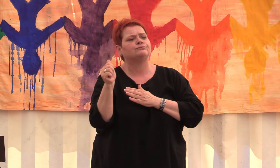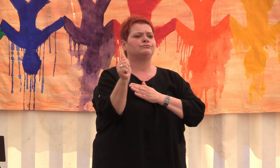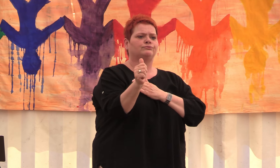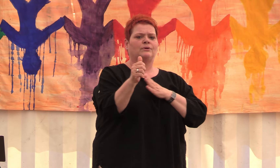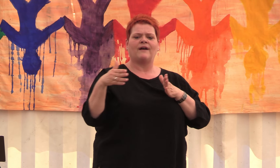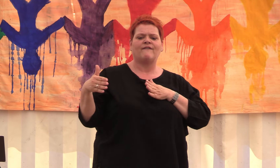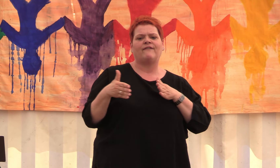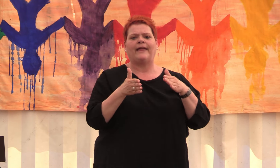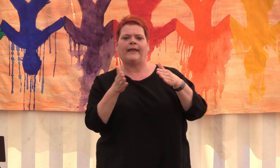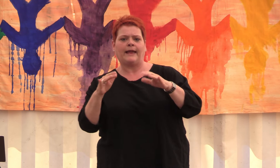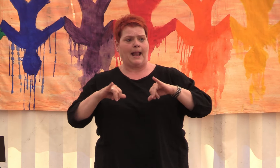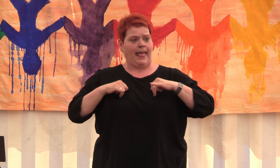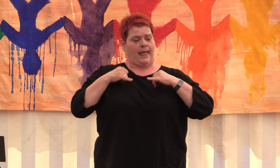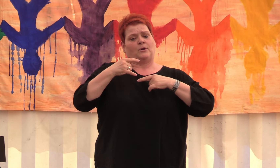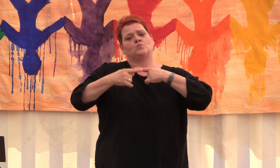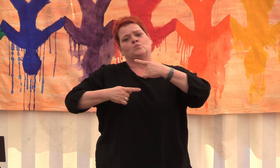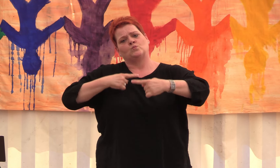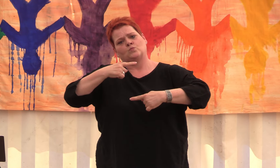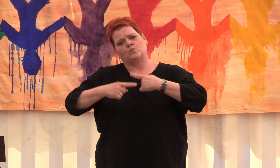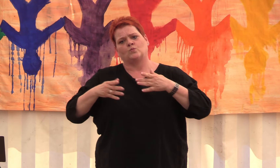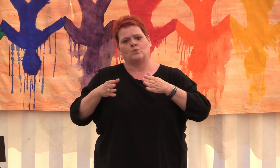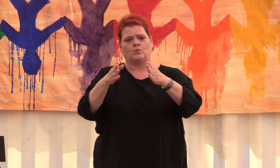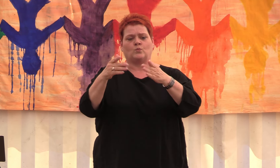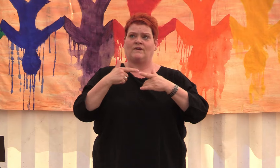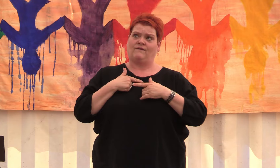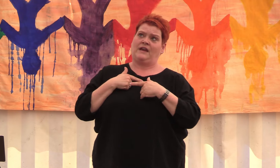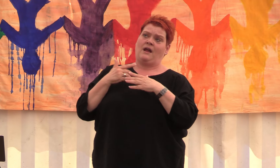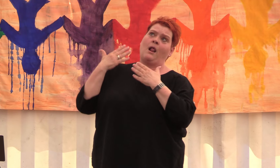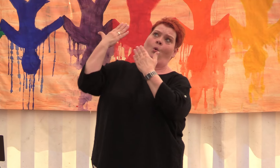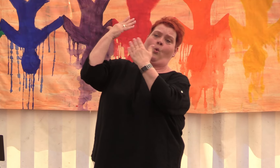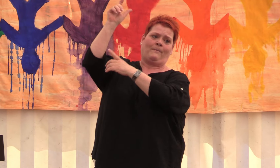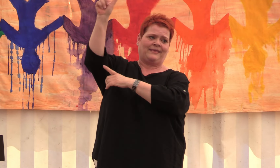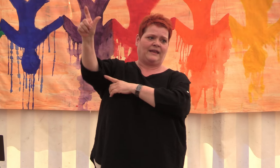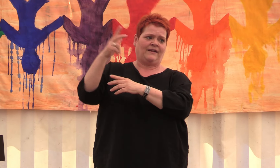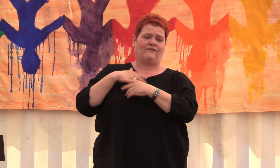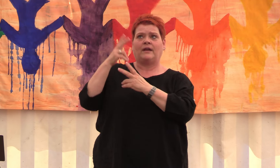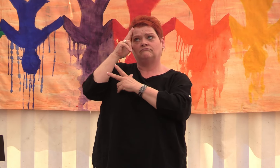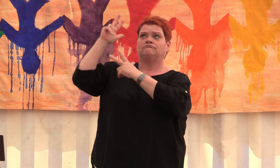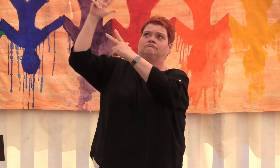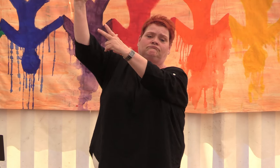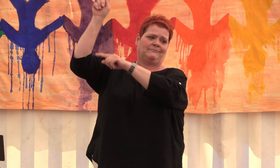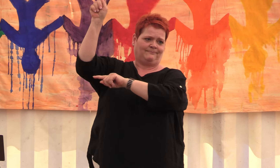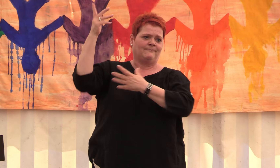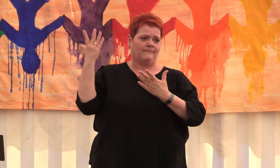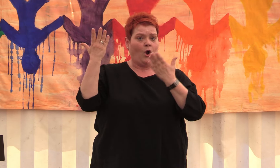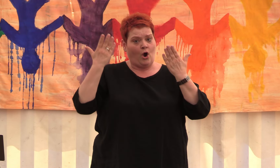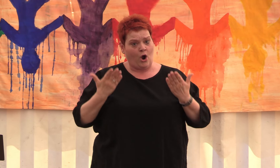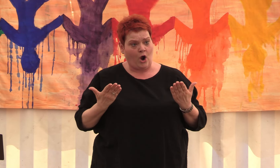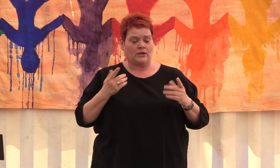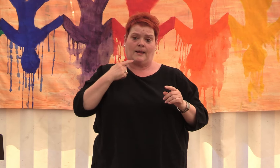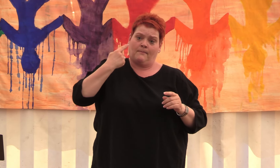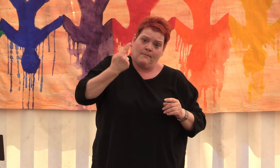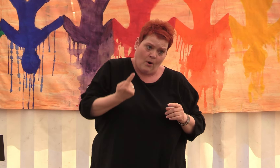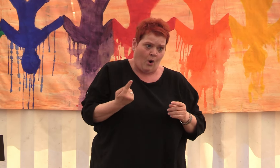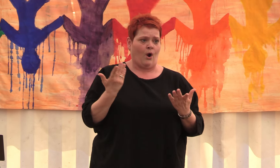dem Weg des Lebens. Wir loben dich, wir preisen dich, heute und